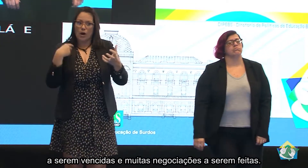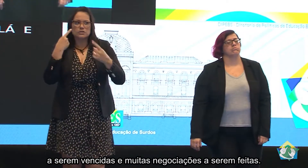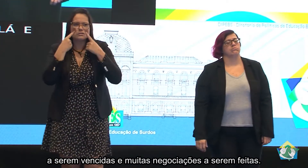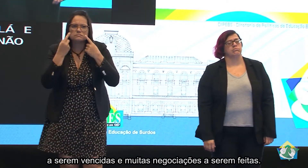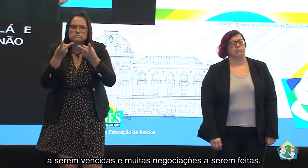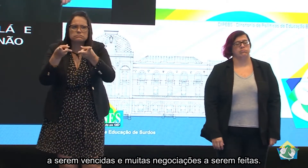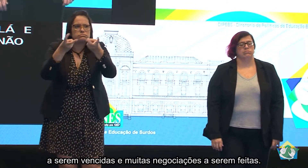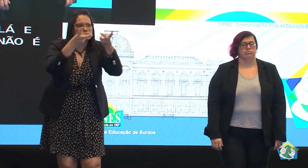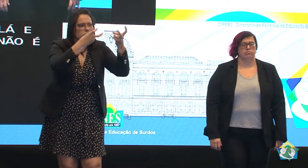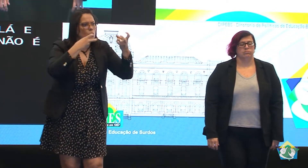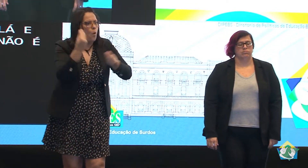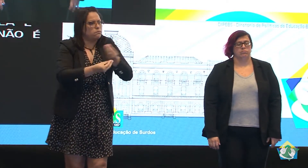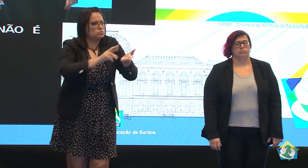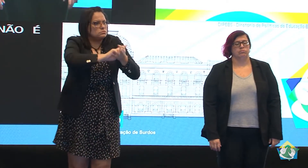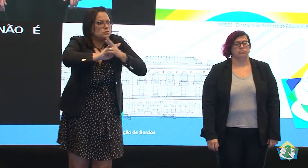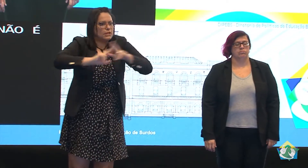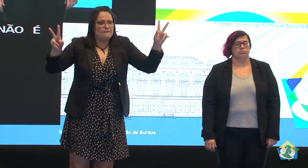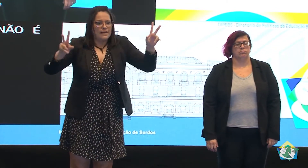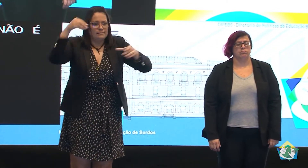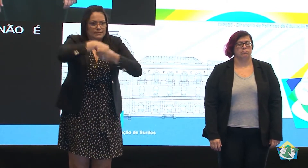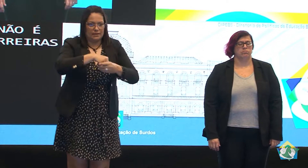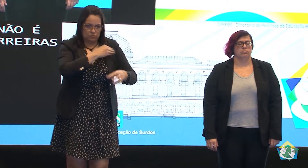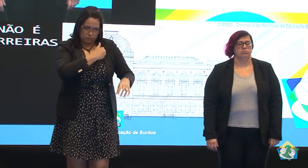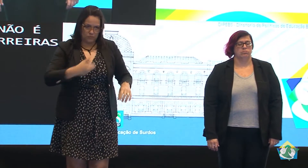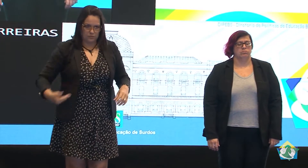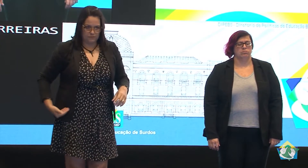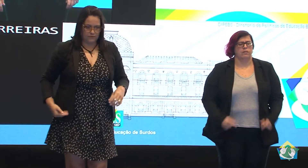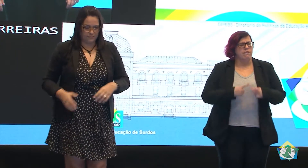negociações a serem feitas.